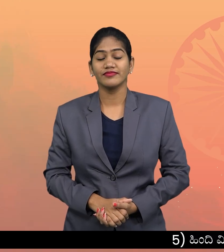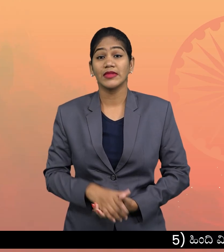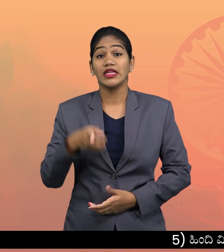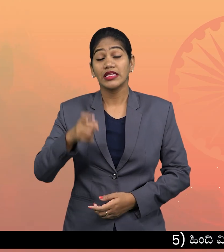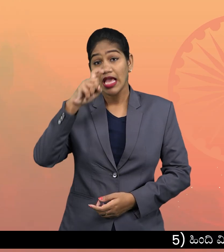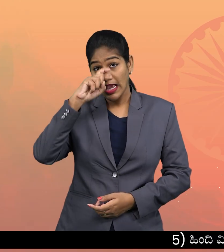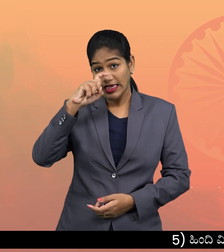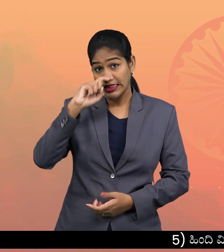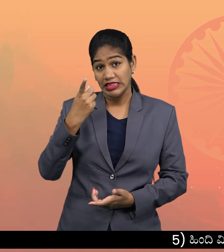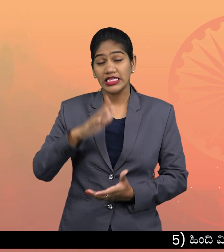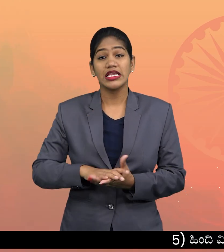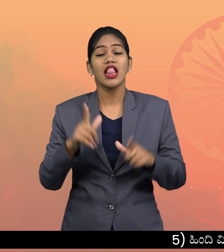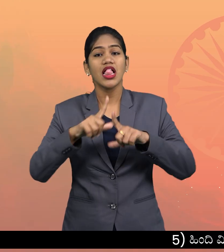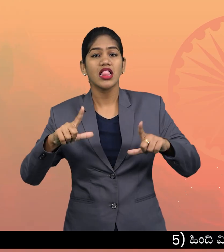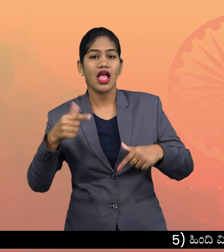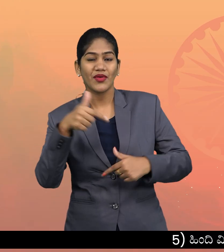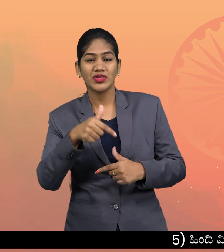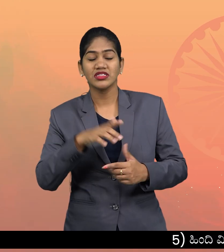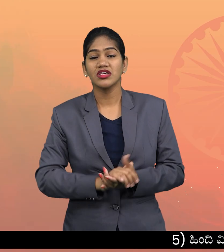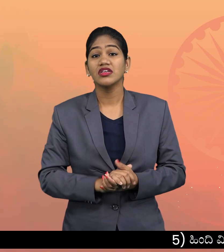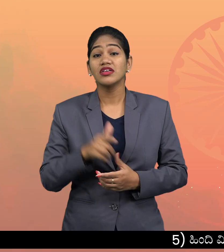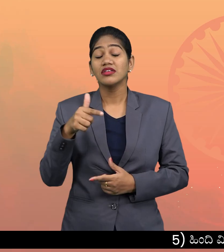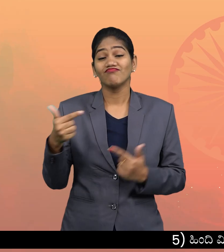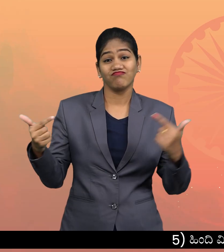5. ಹಿಂದಿ ವಿರೋಧಿ ಆಂದೋಲನ.